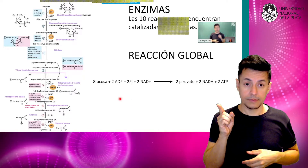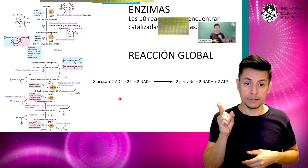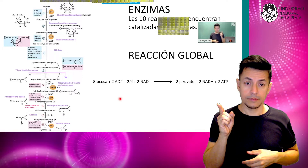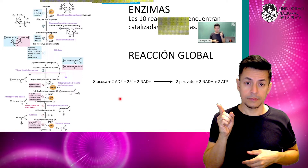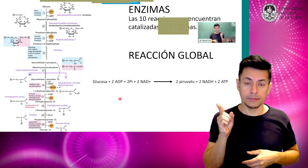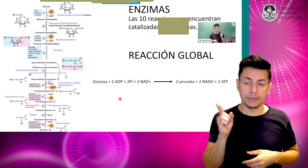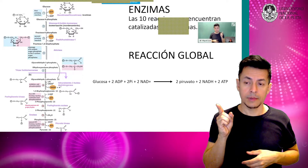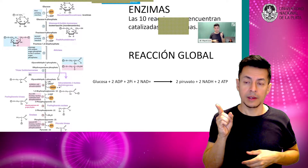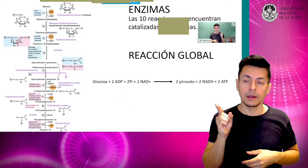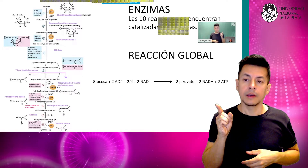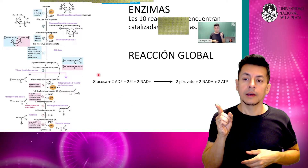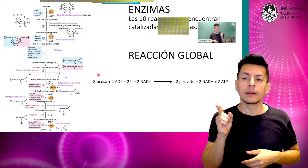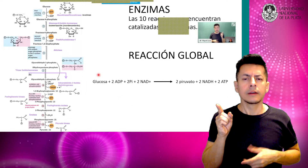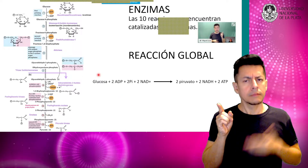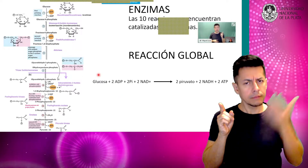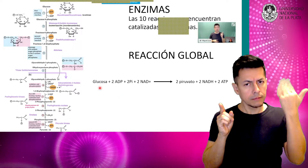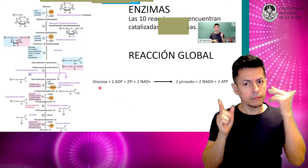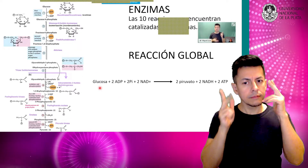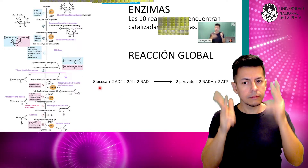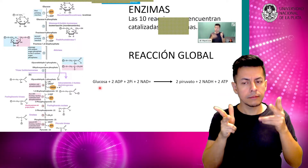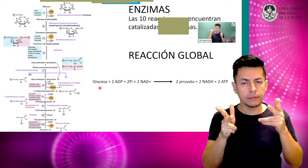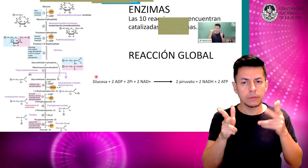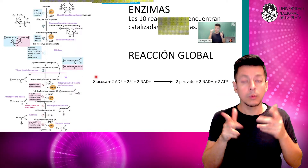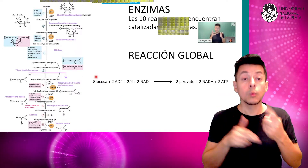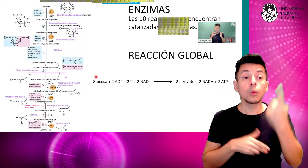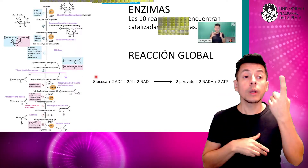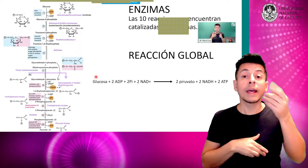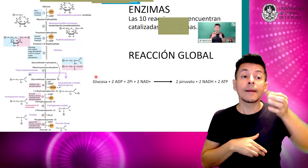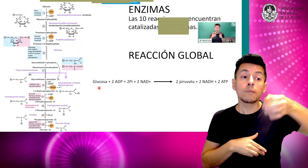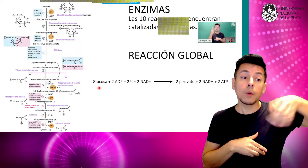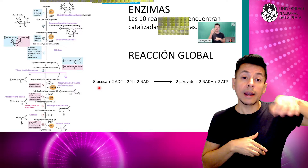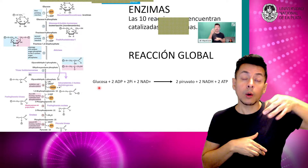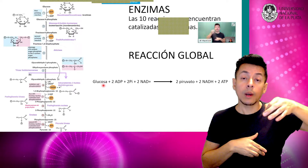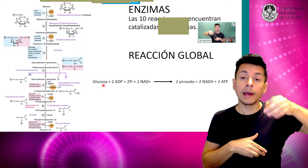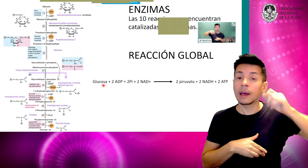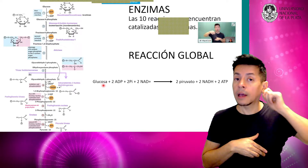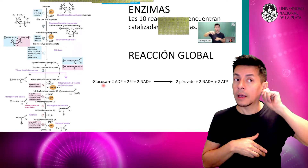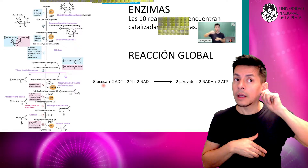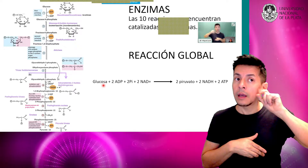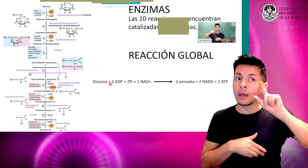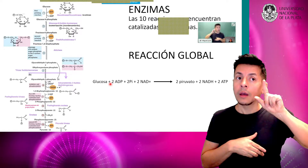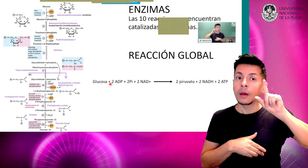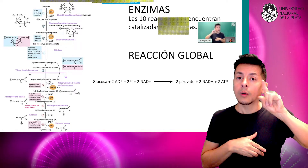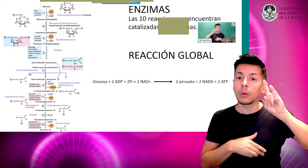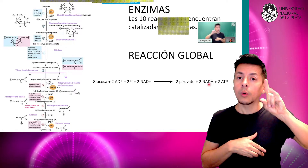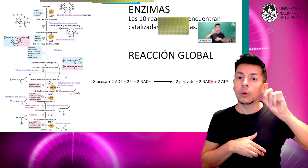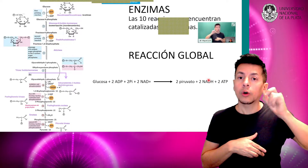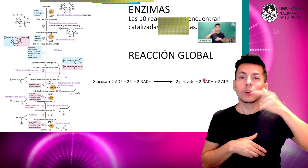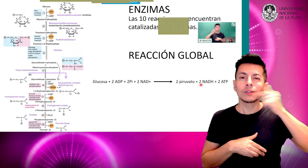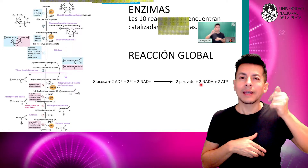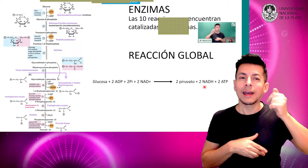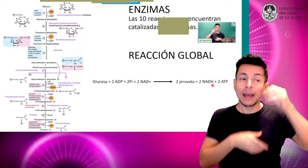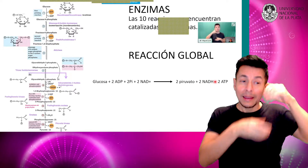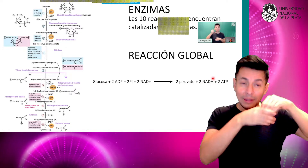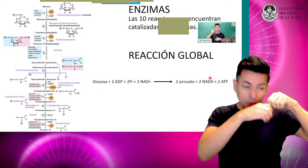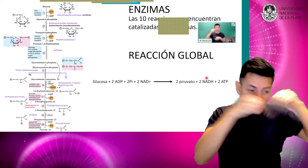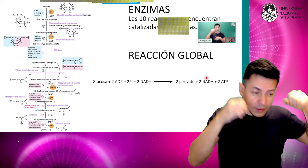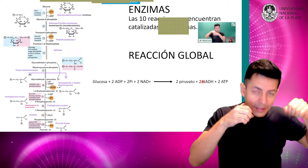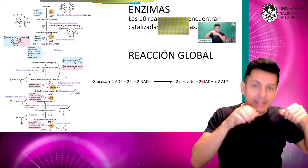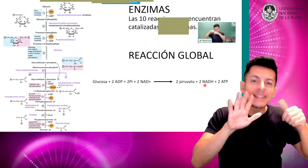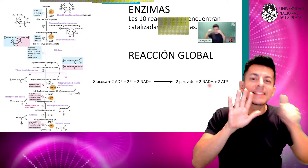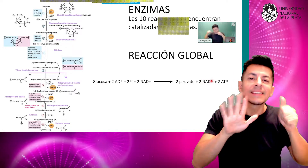Fíjense, habíamos dicho que a partir de una molécula de glucosa de 6 carbonos, obteníamos